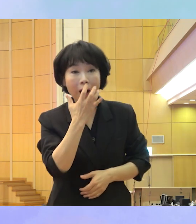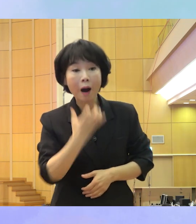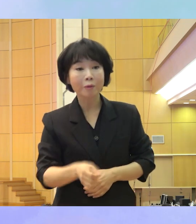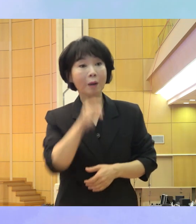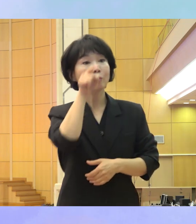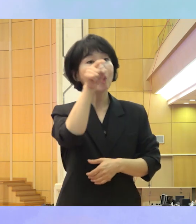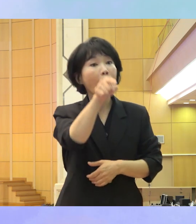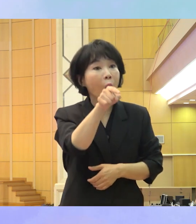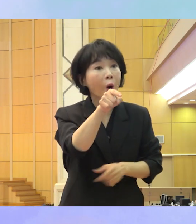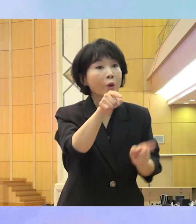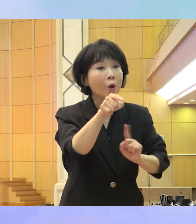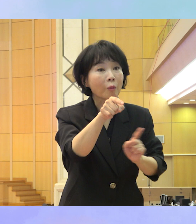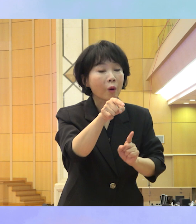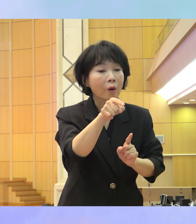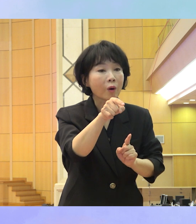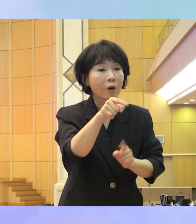너는